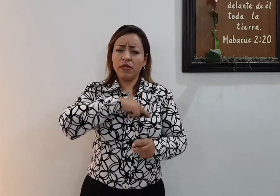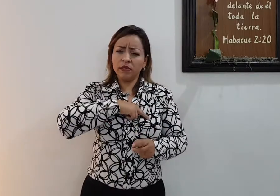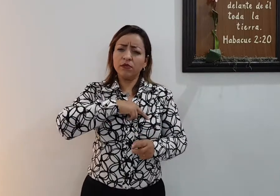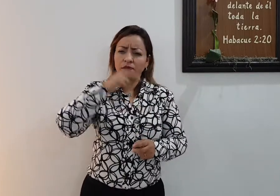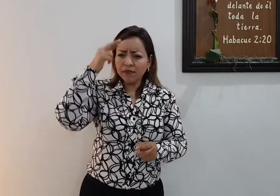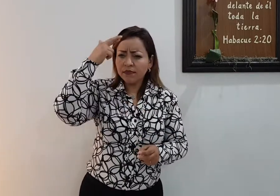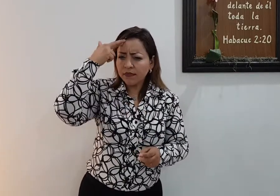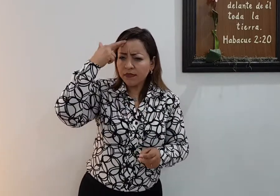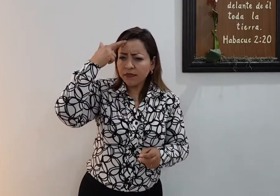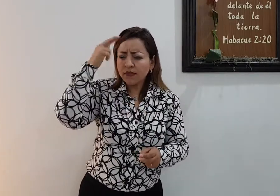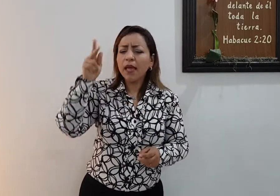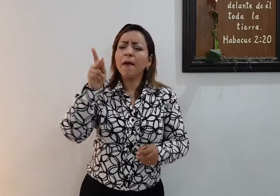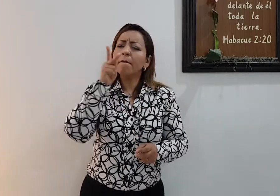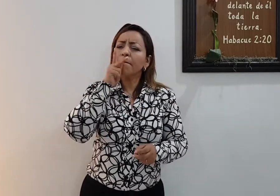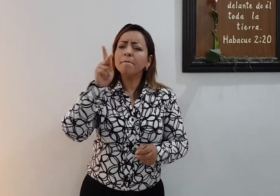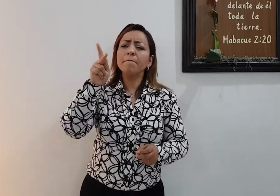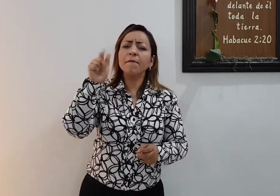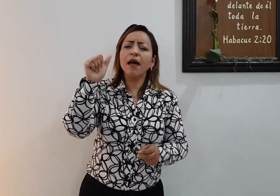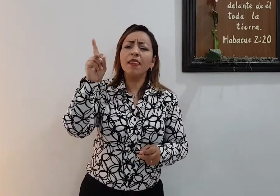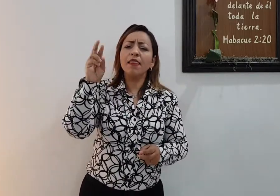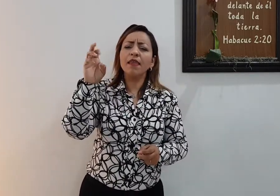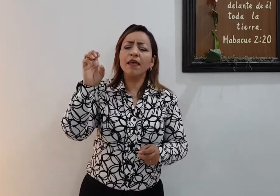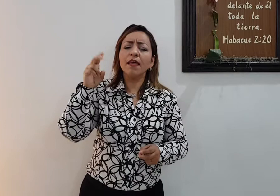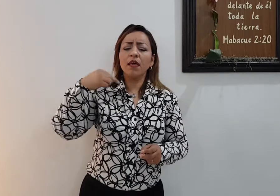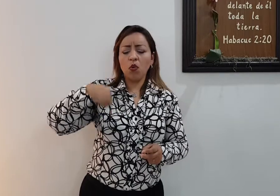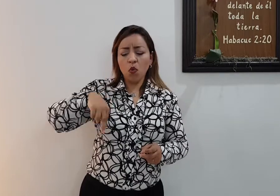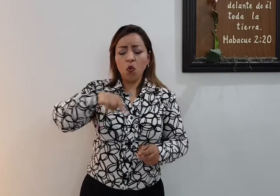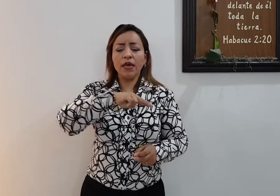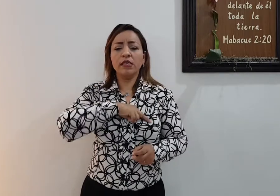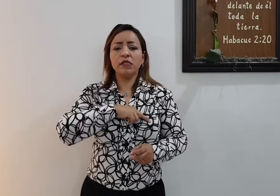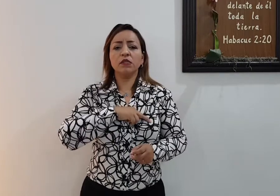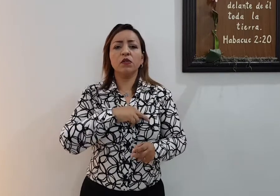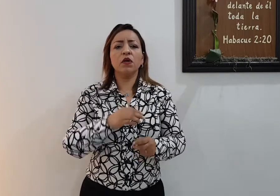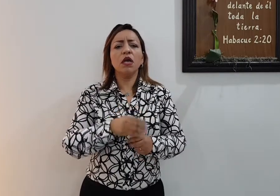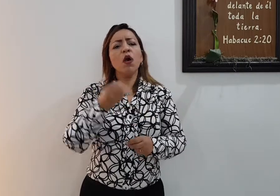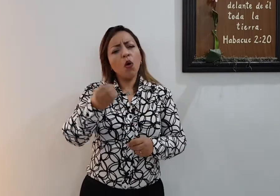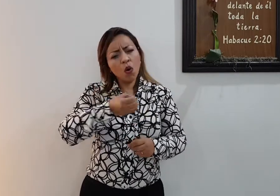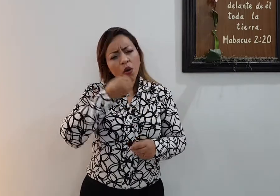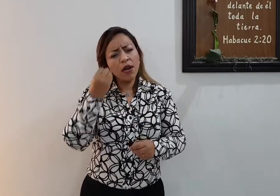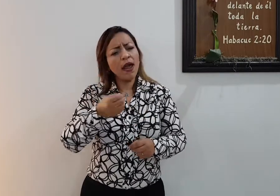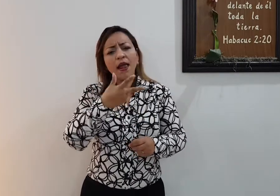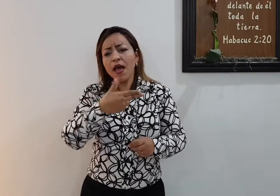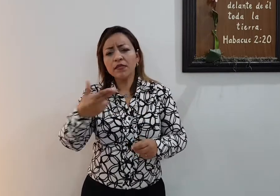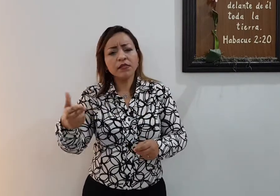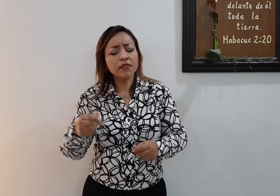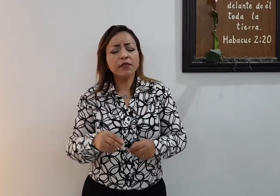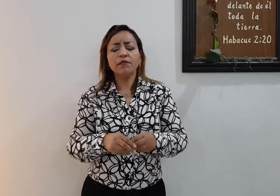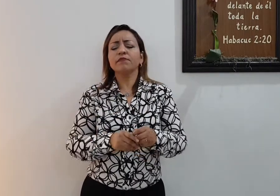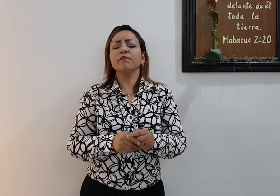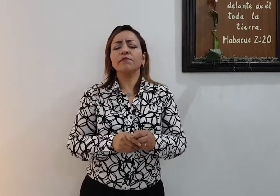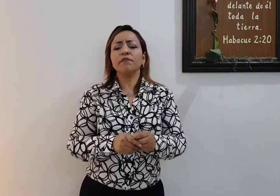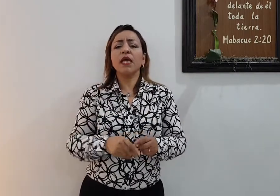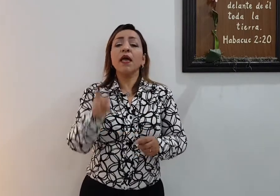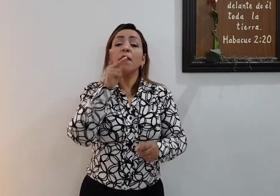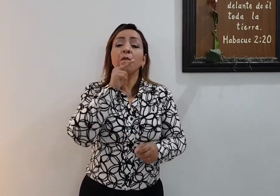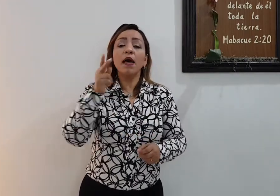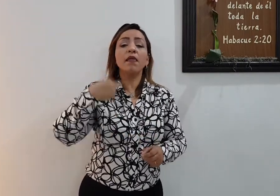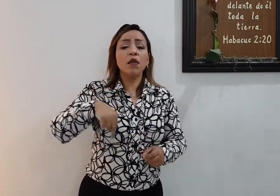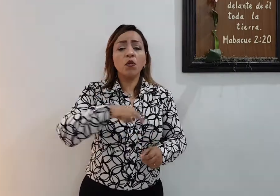oren, ustedes dirán así: Padre nuestro que estás en los cielos. Y siempre me ha llamado la atención, hermanos, que Jesús les enseñó